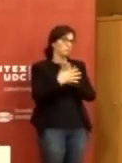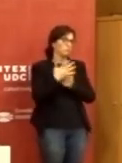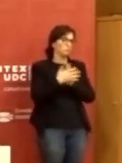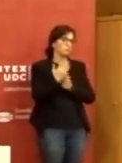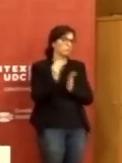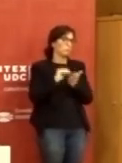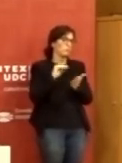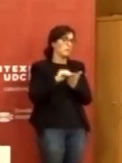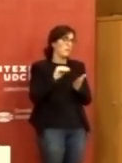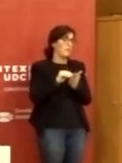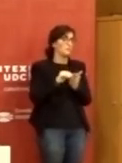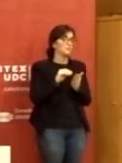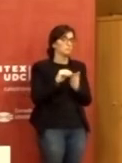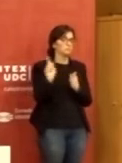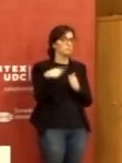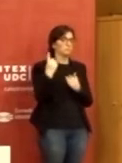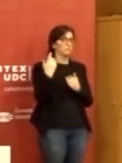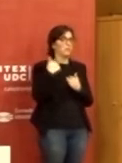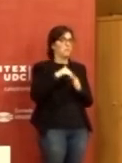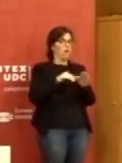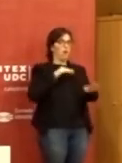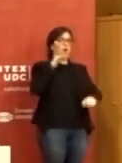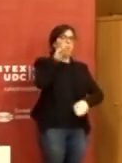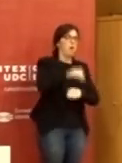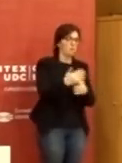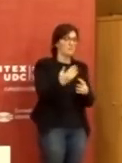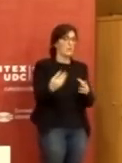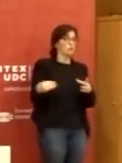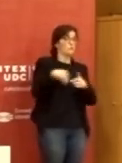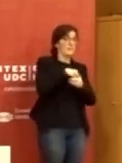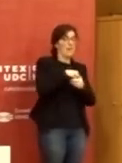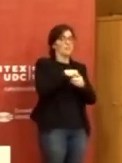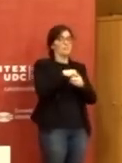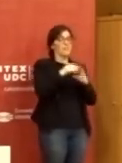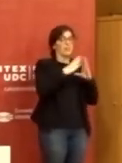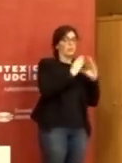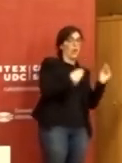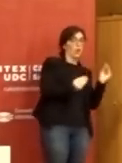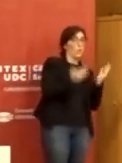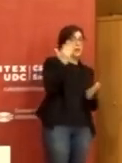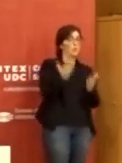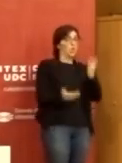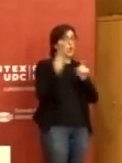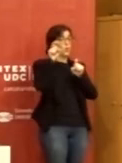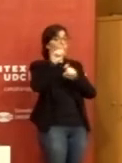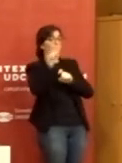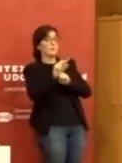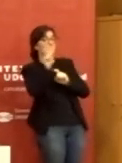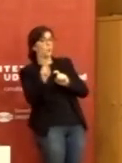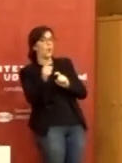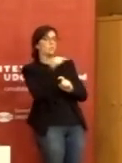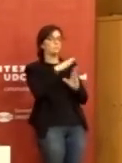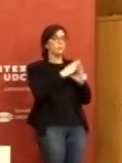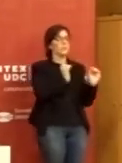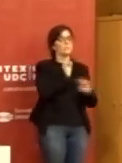ella, que hemos avanzado mucho más en inclusividad en la universidad que en la educación primaria y secundaria,